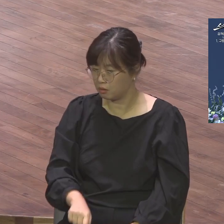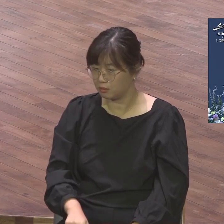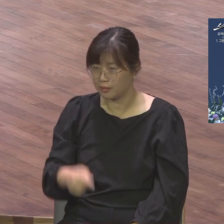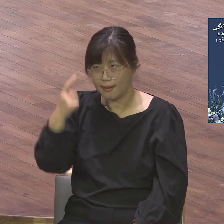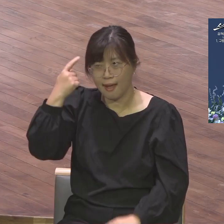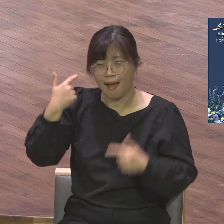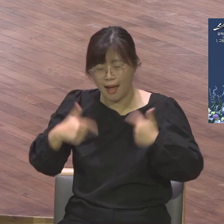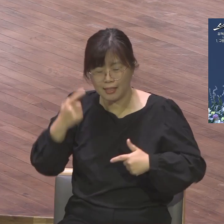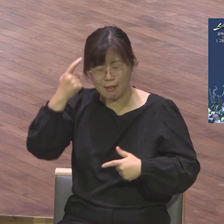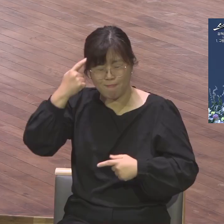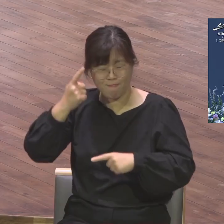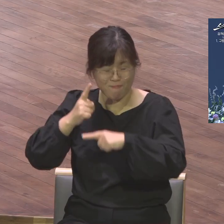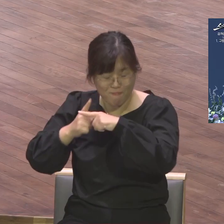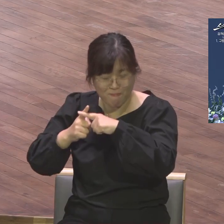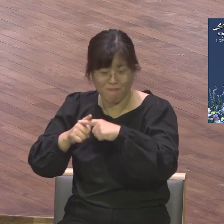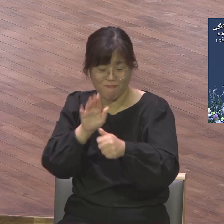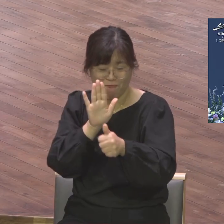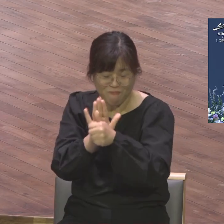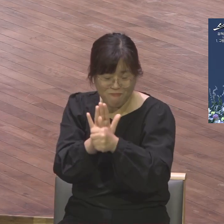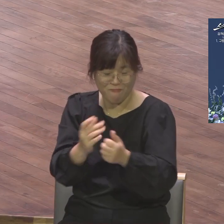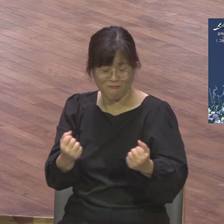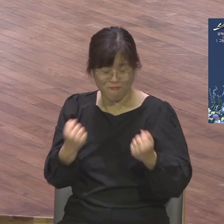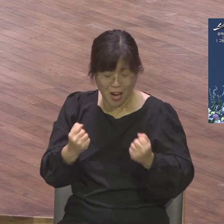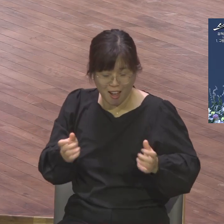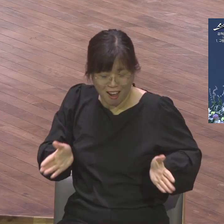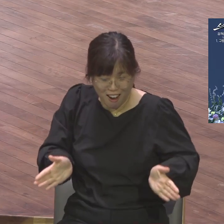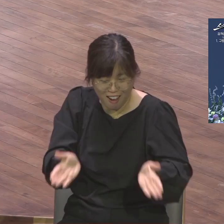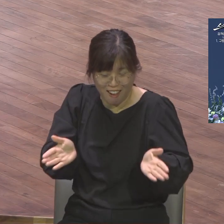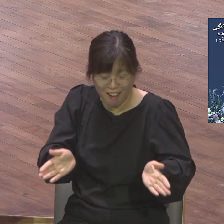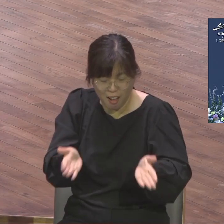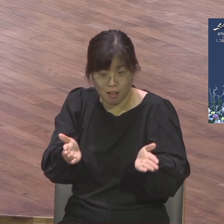교회에서는 예원교인으로서 안 어울려.